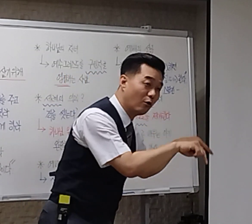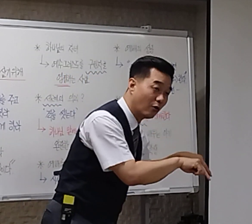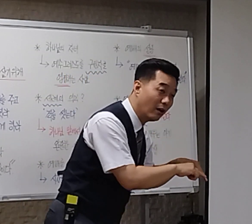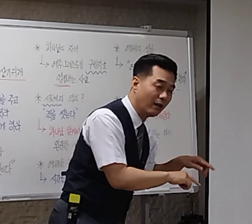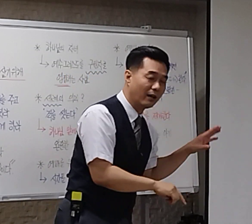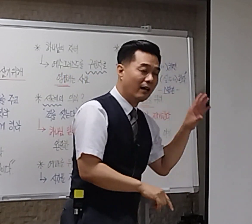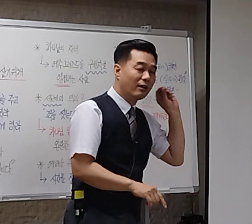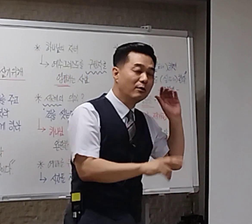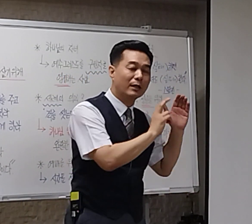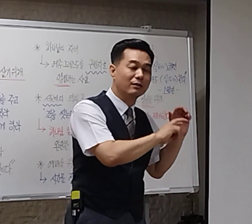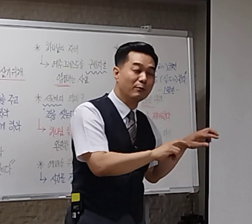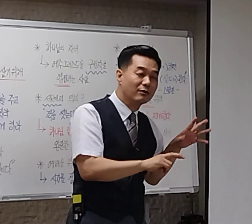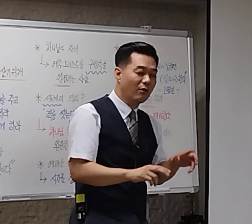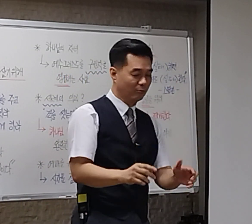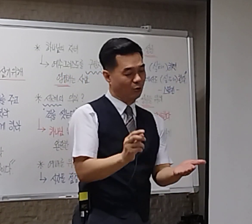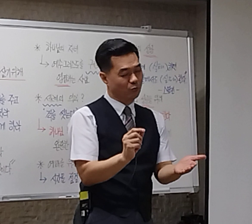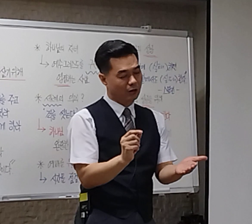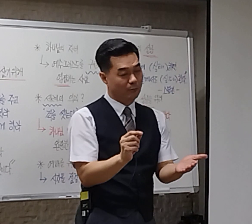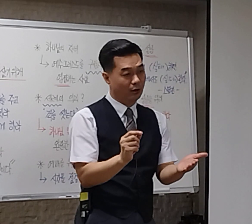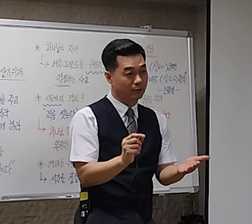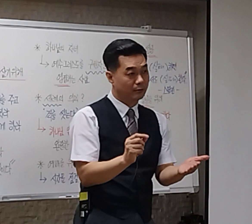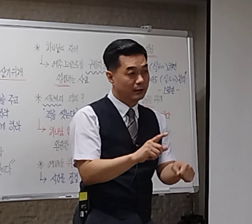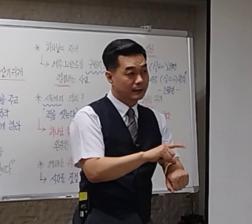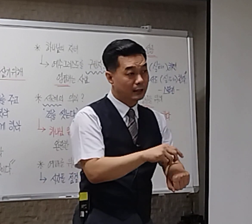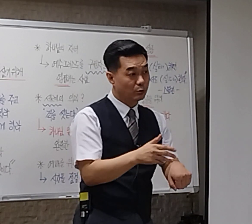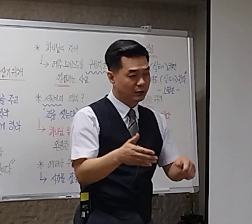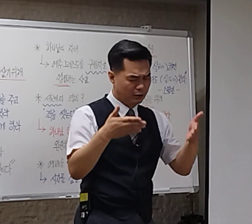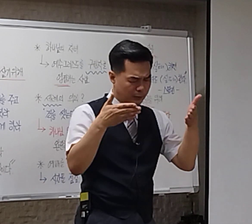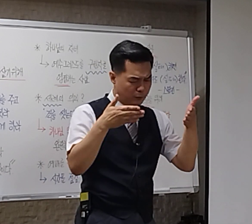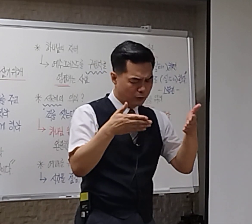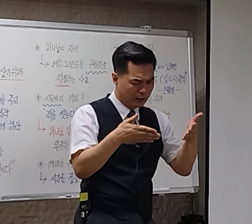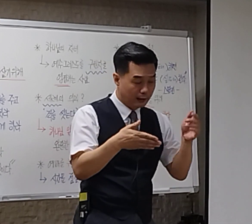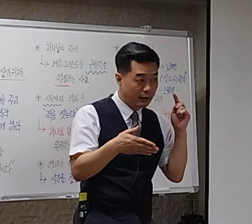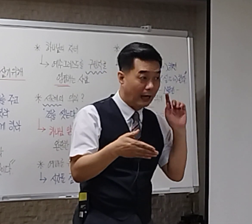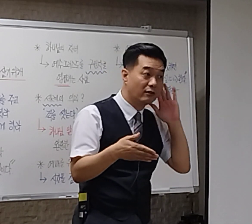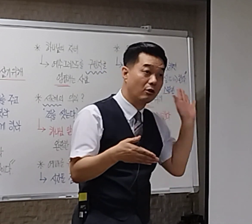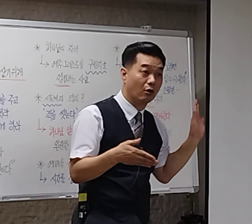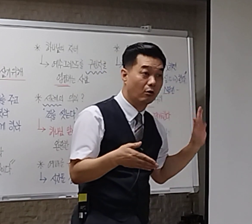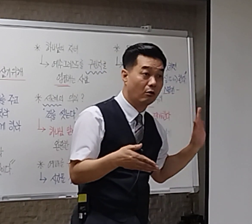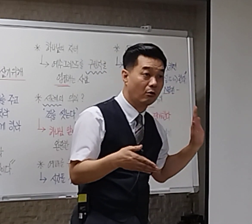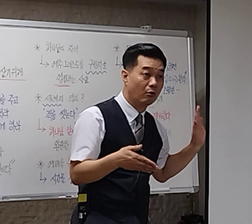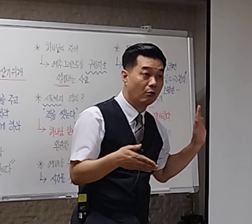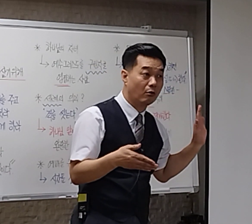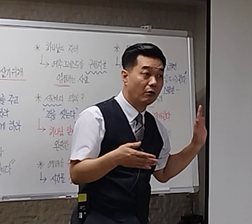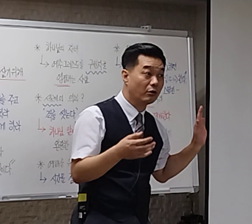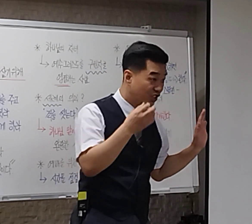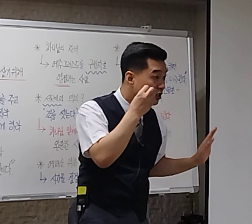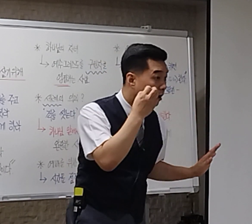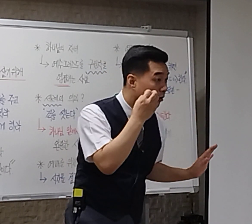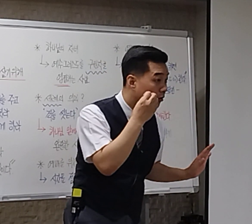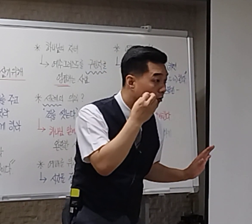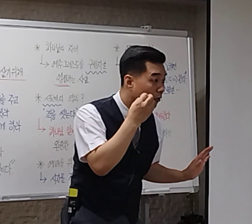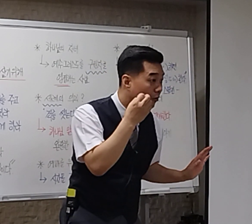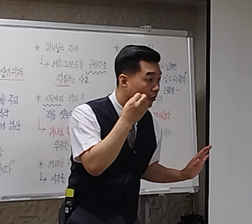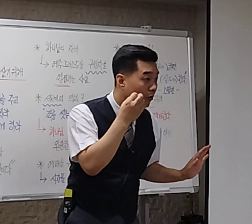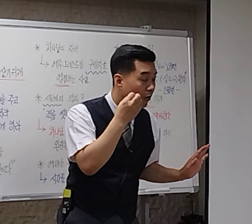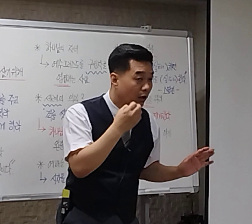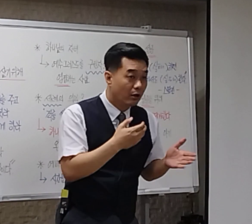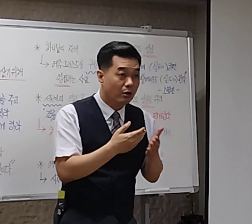켜놓고 이거 음악 들으면서 공부를 하면 시간이 좀 지나서 집중할 이게 안 들려. 신기해.